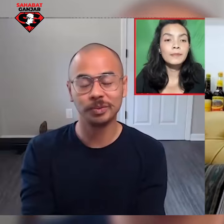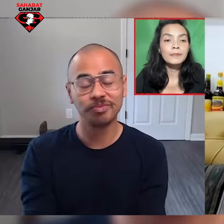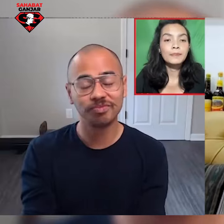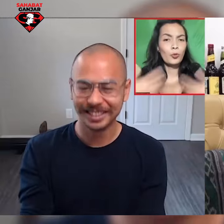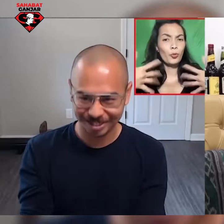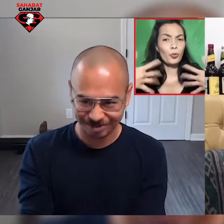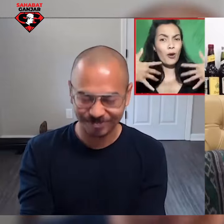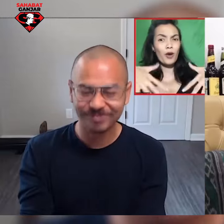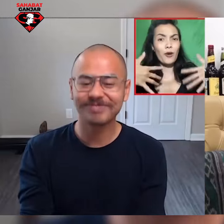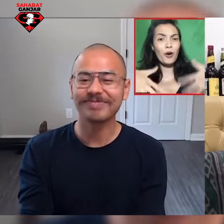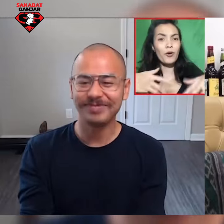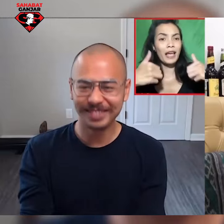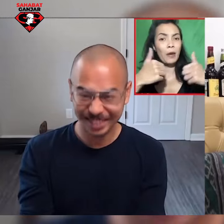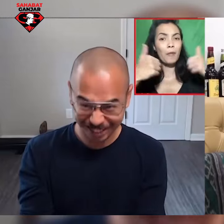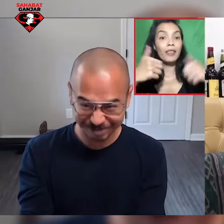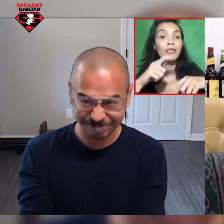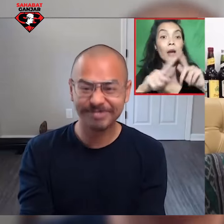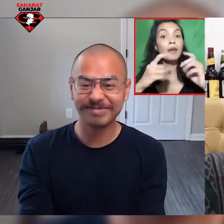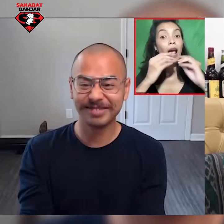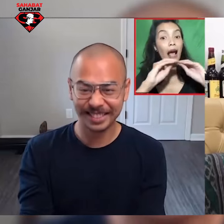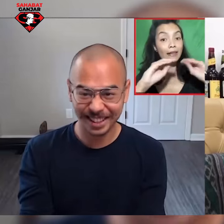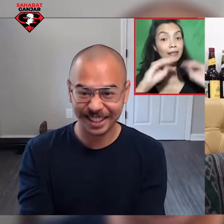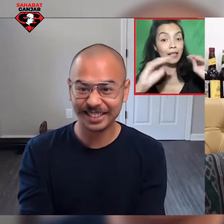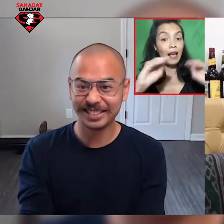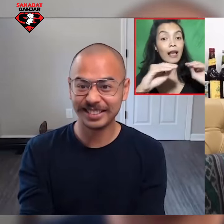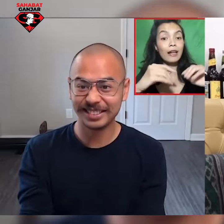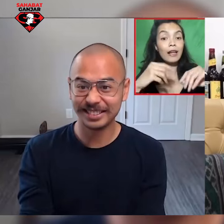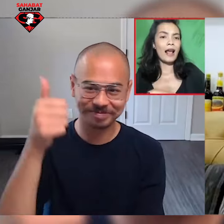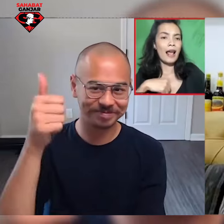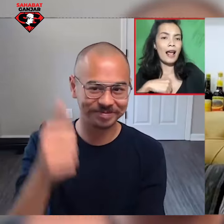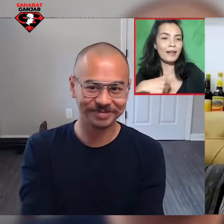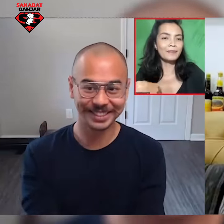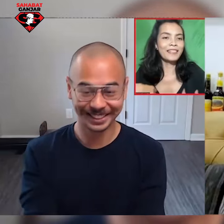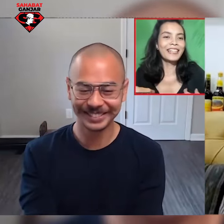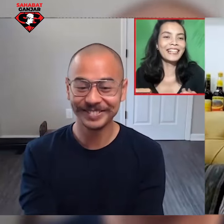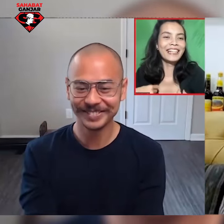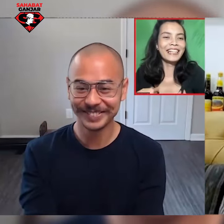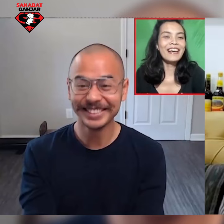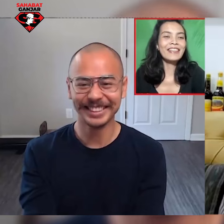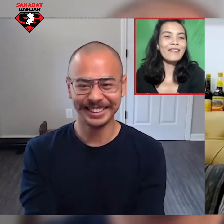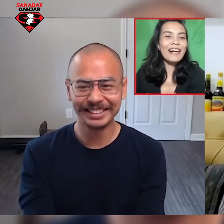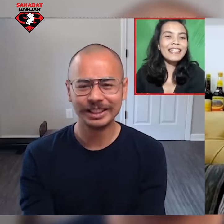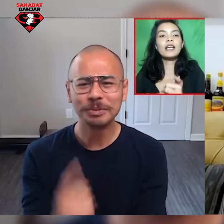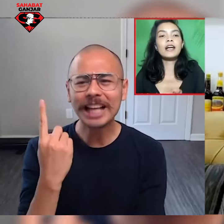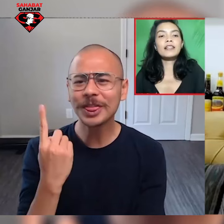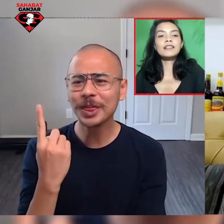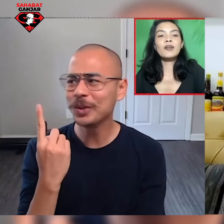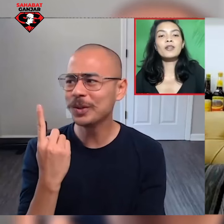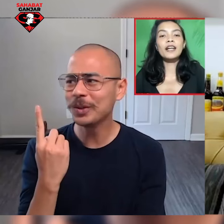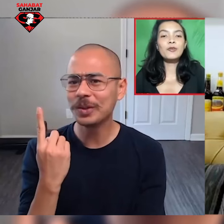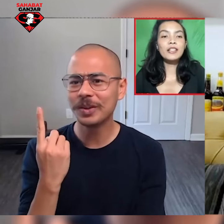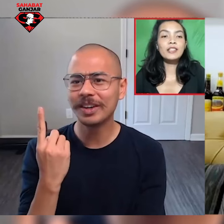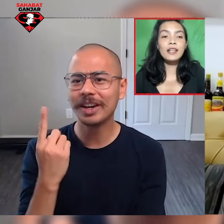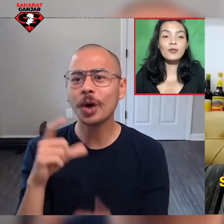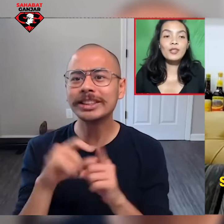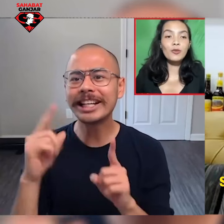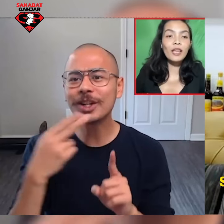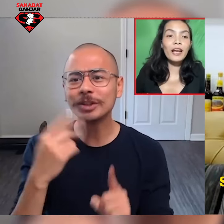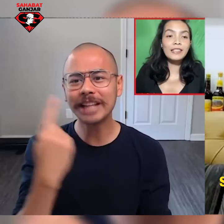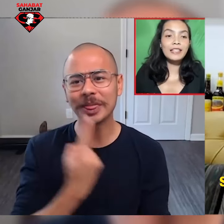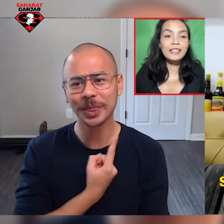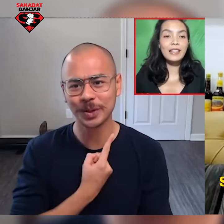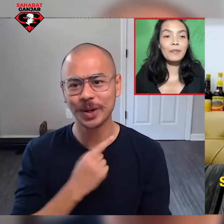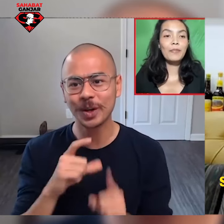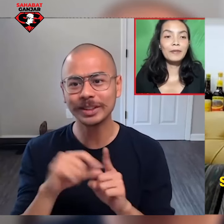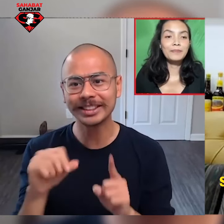1.200-an. Tapi kalau kamu ngajar di sana, saya dari sini ikut bangga loh. Iya. Iya, karena saya orang Indonesia satu-satunya